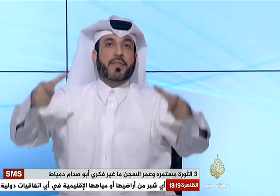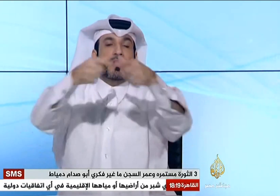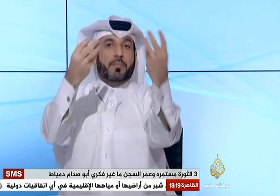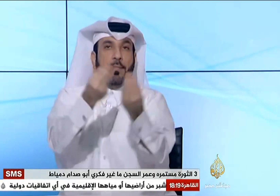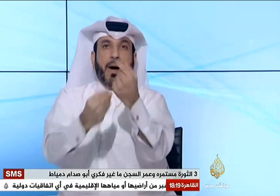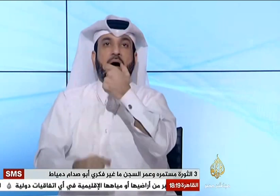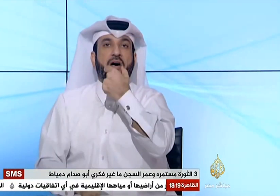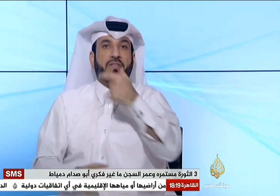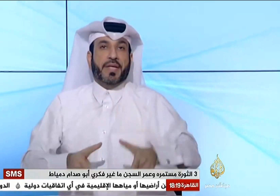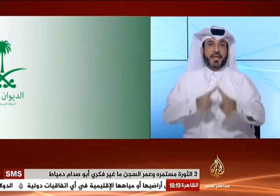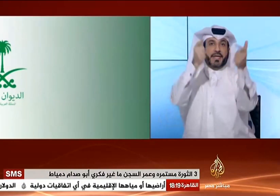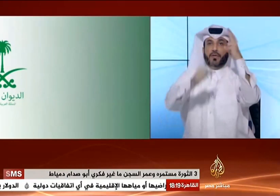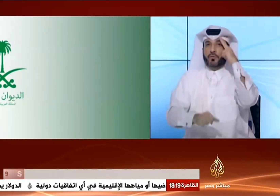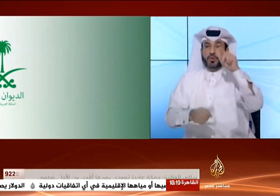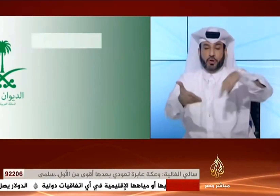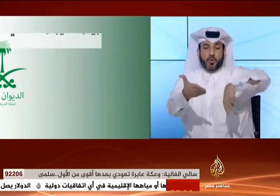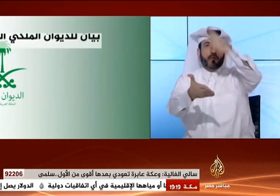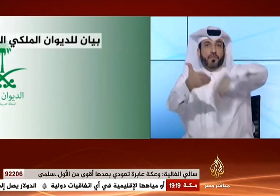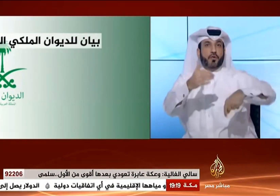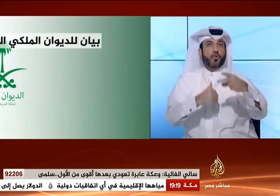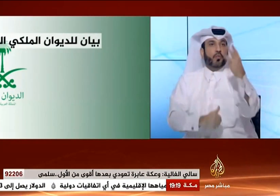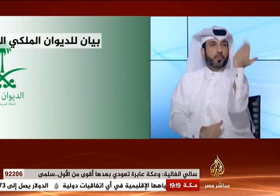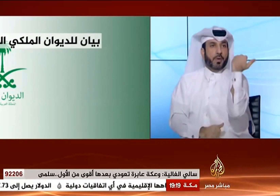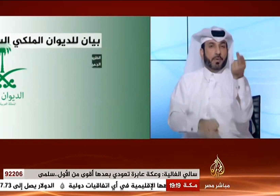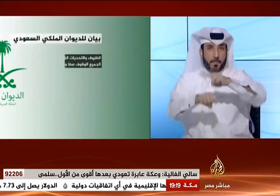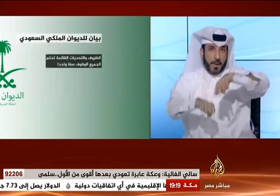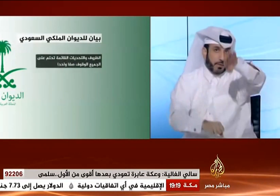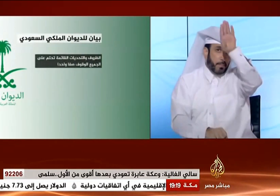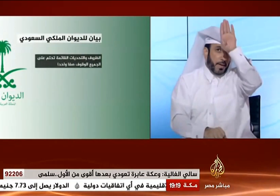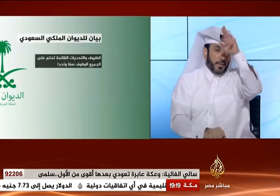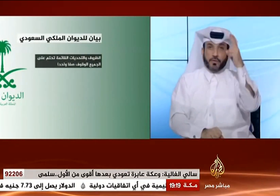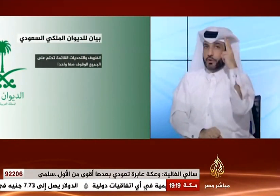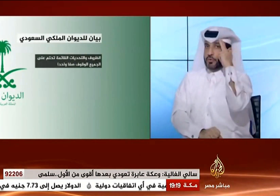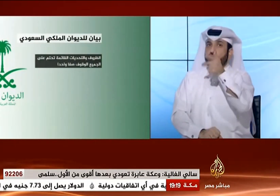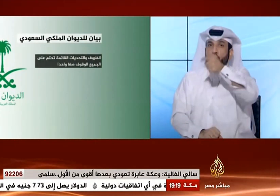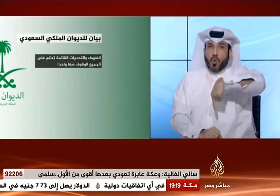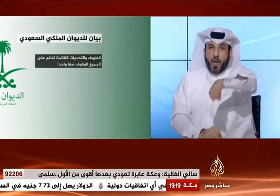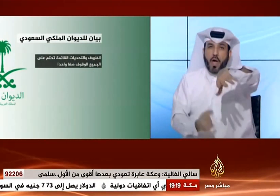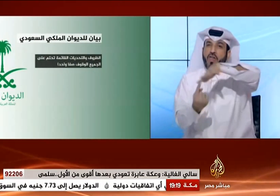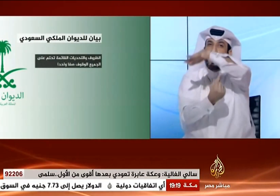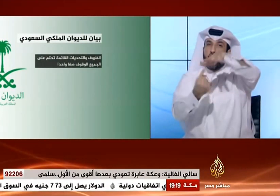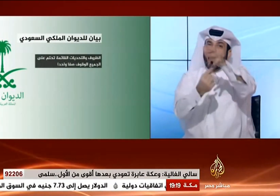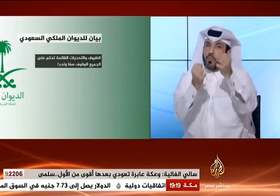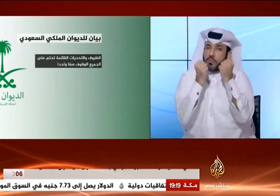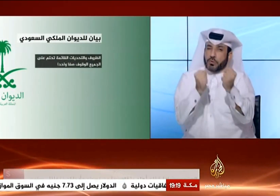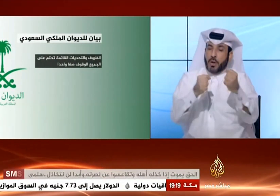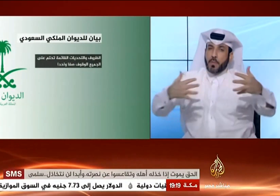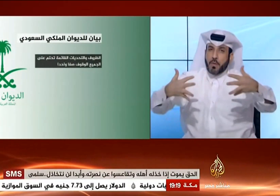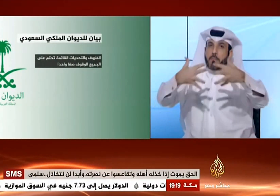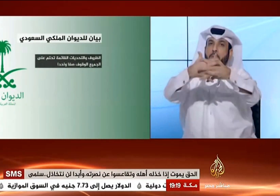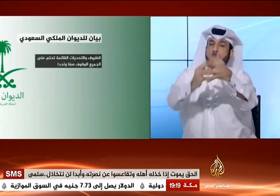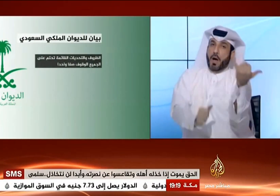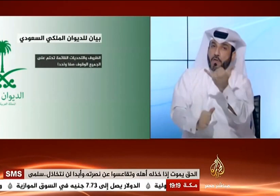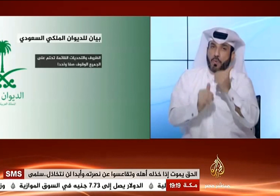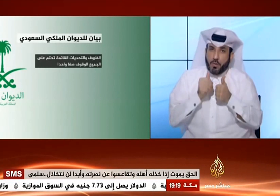الذي تم التوقيع عليه قبل ايام واكد العاهل السعودي ان الظروف والتحديات القائمه تحطم على